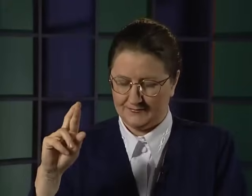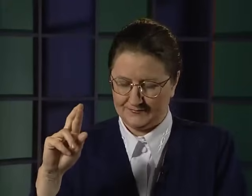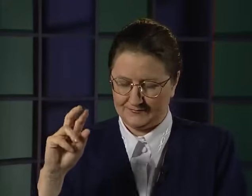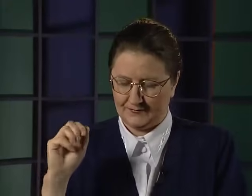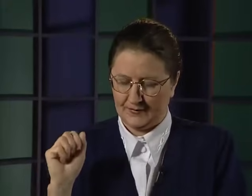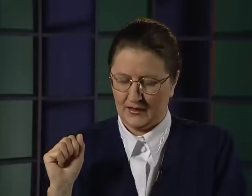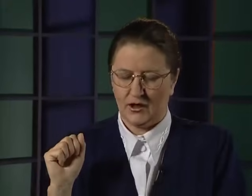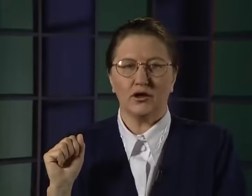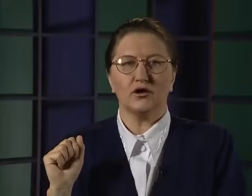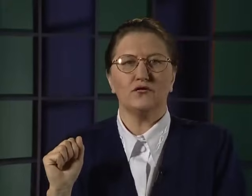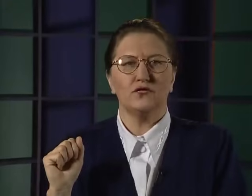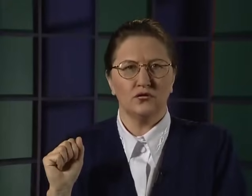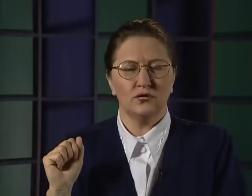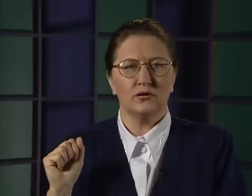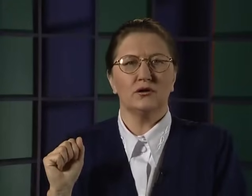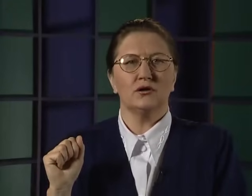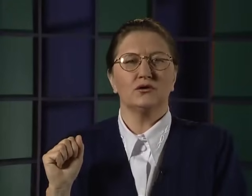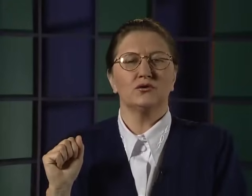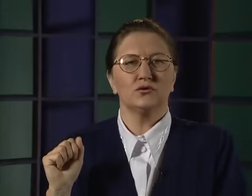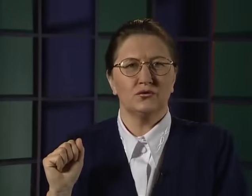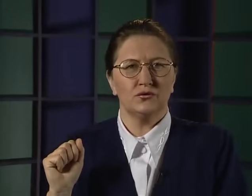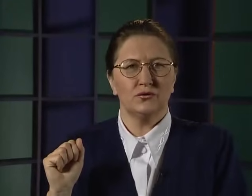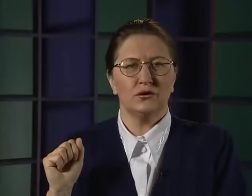«ВУ», «НУ»,